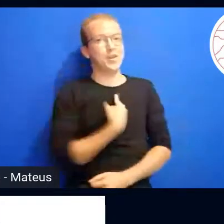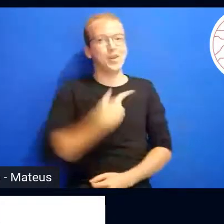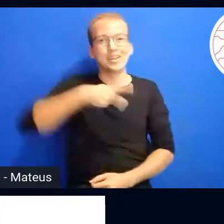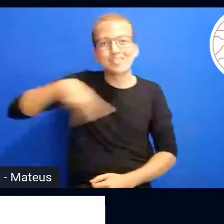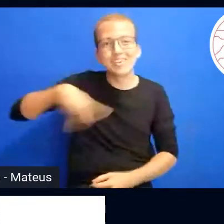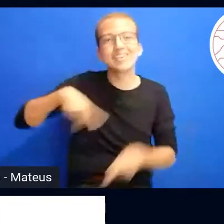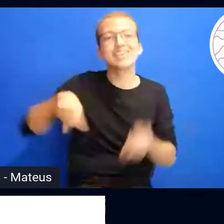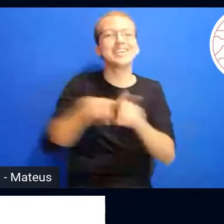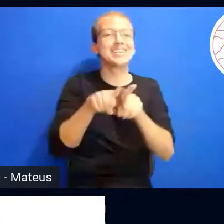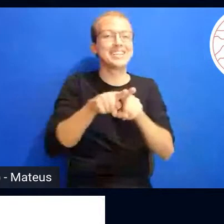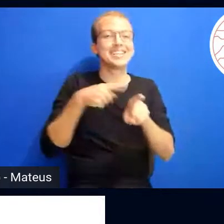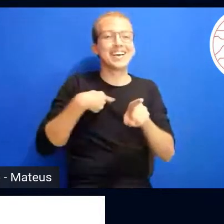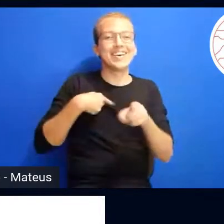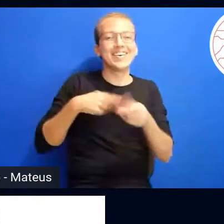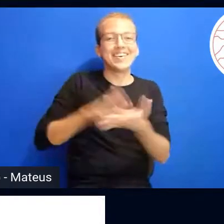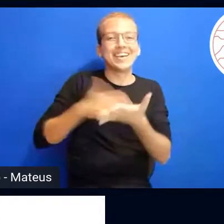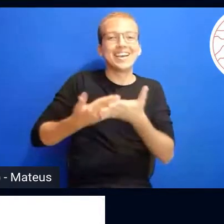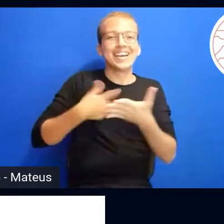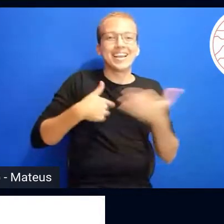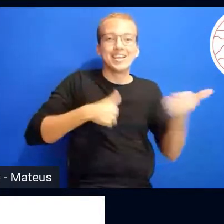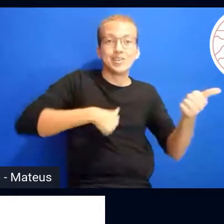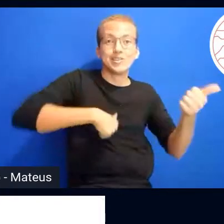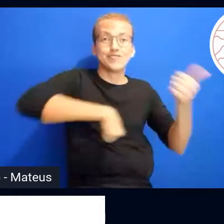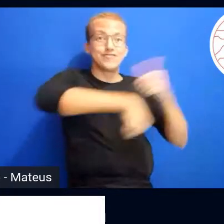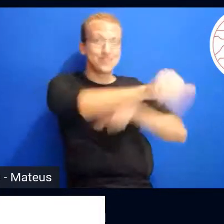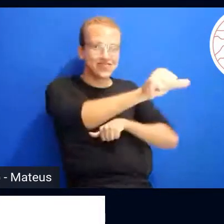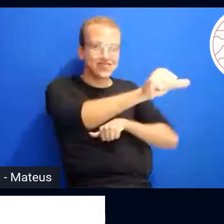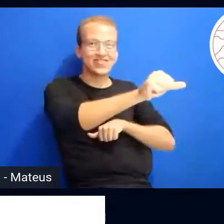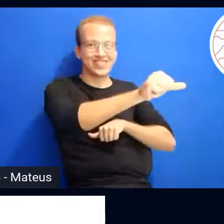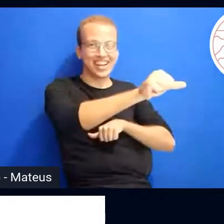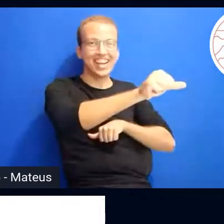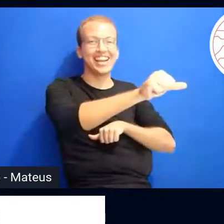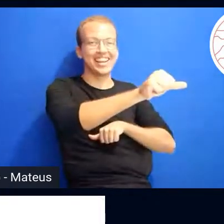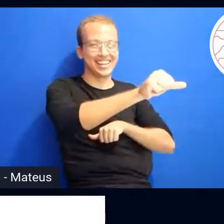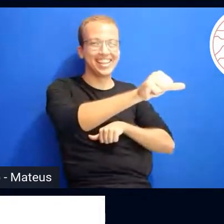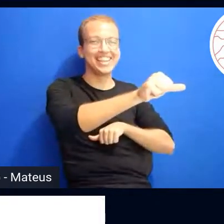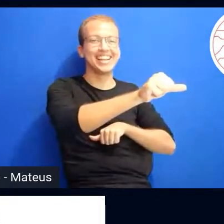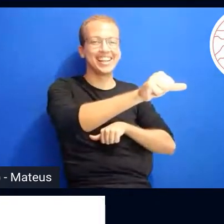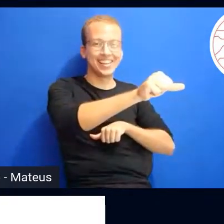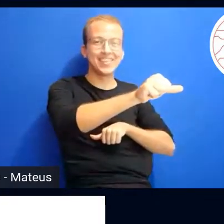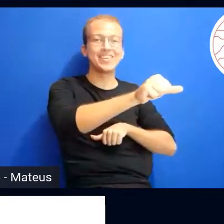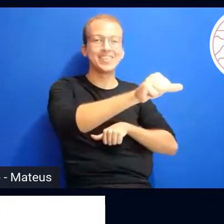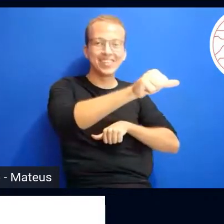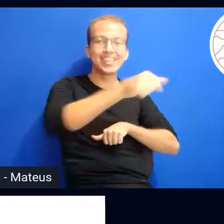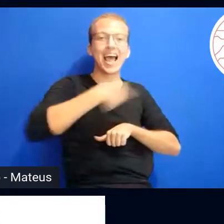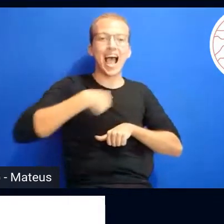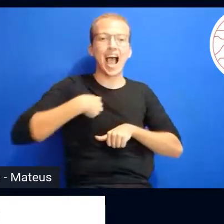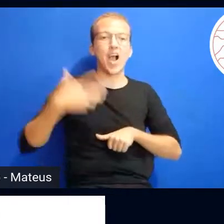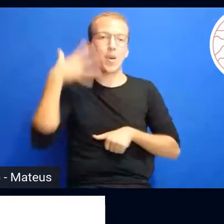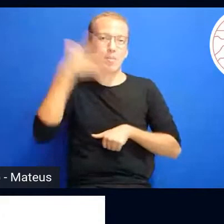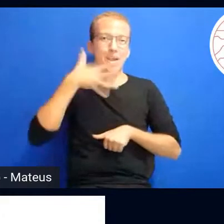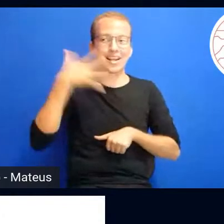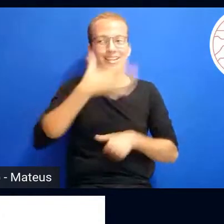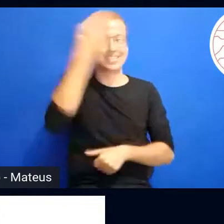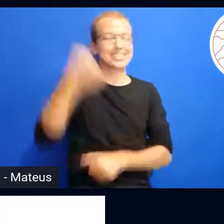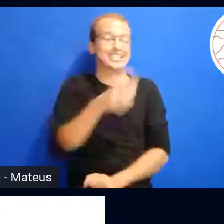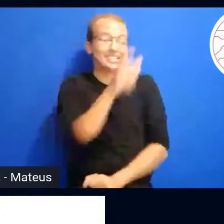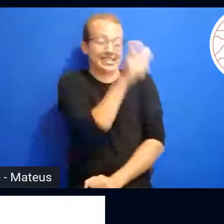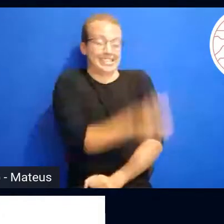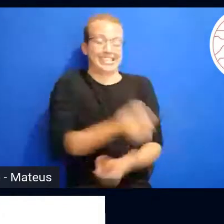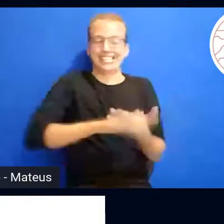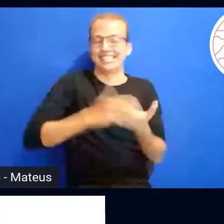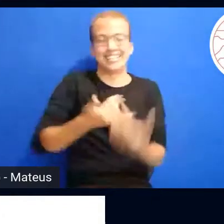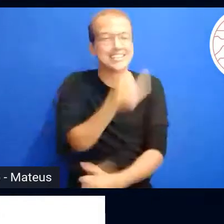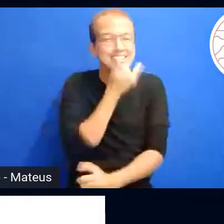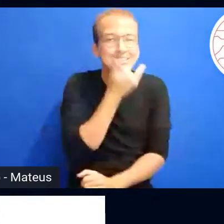mudamos de panorama, né, quando viramos palestrantes, a gente acaba até se esquecendo do colega. Desculpa, viu, Mateus? E